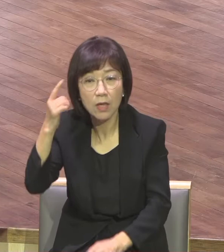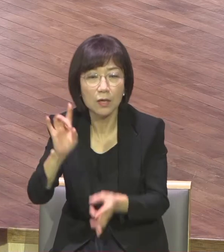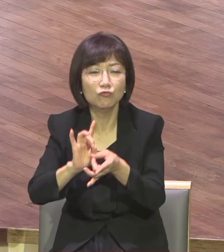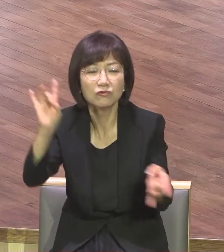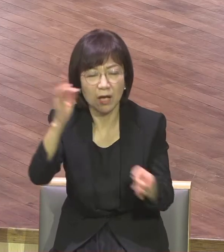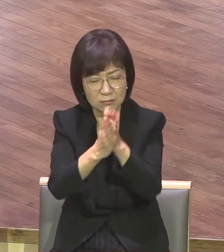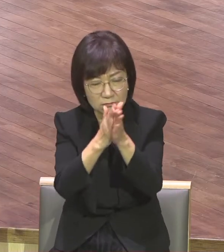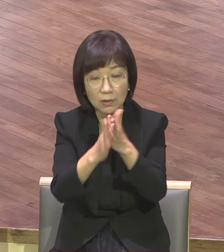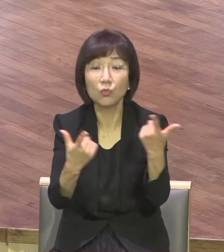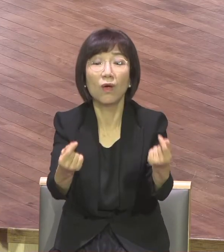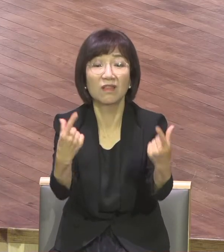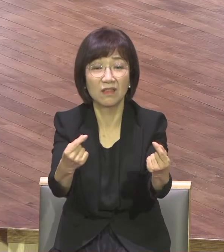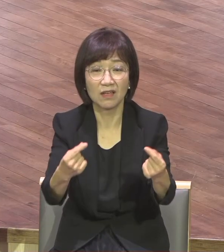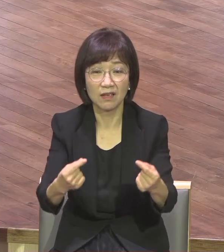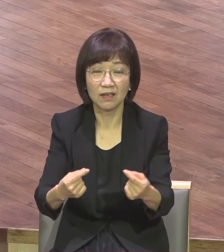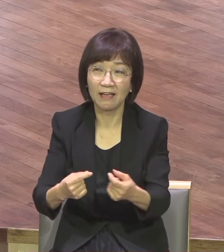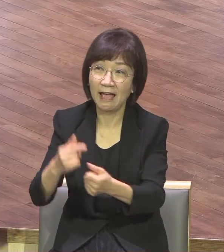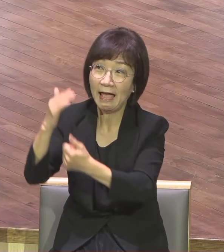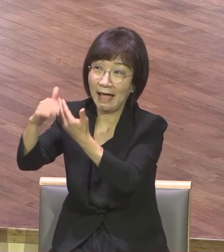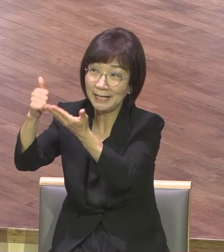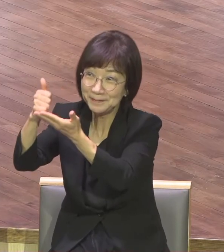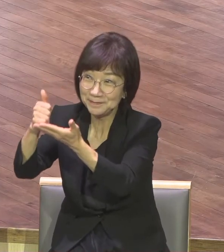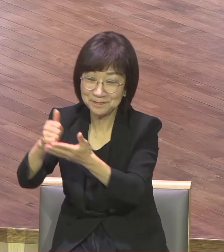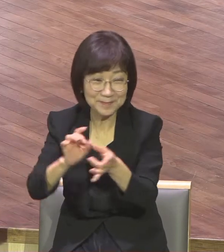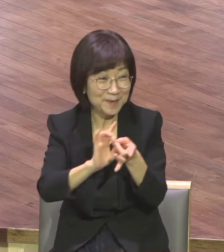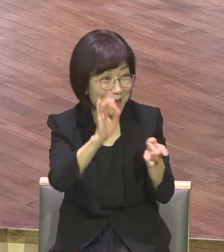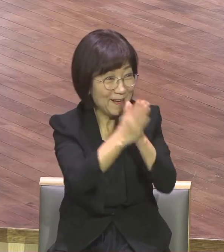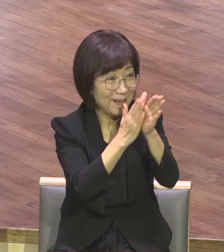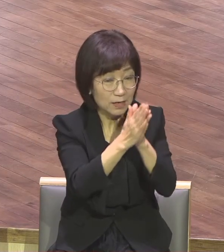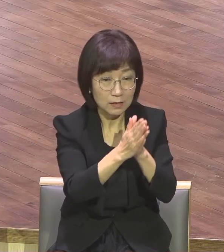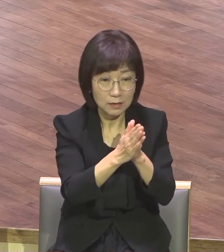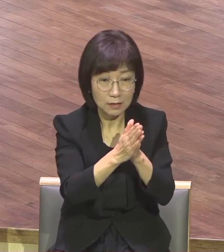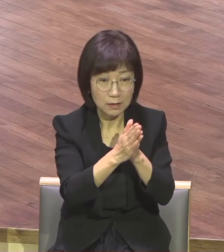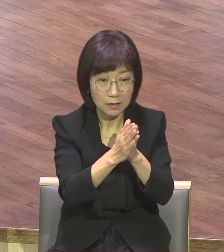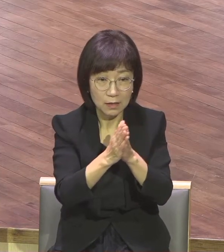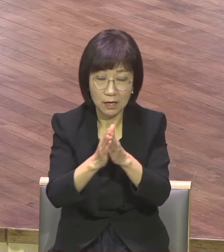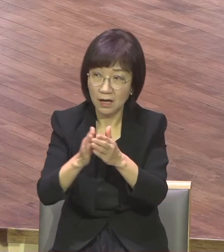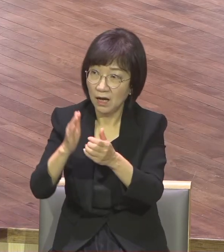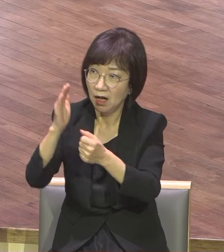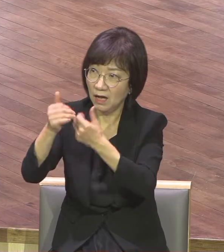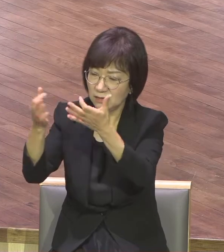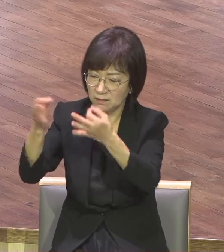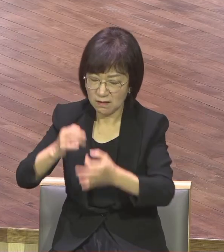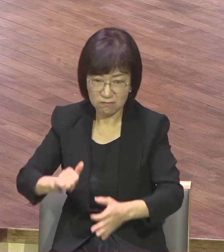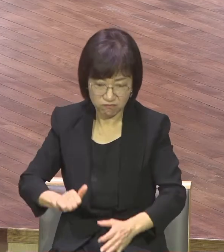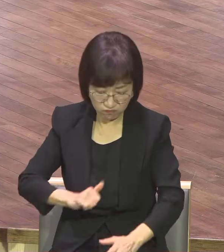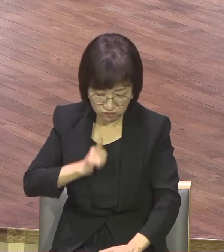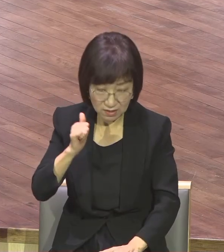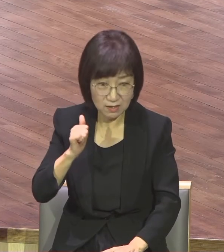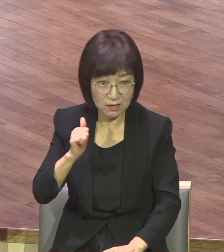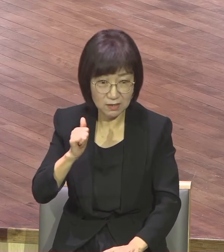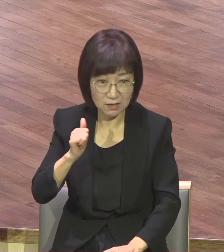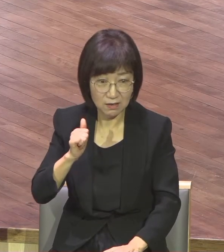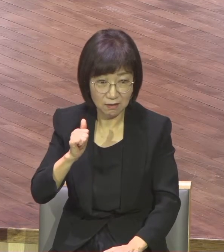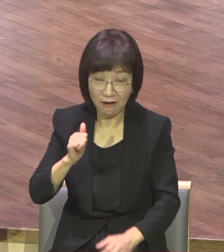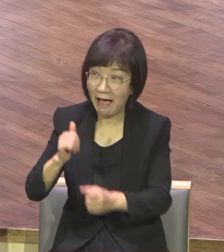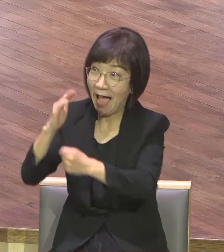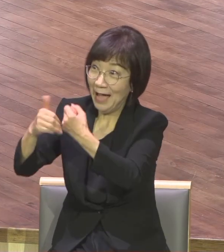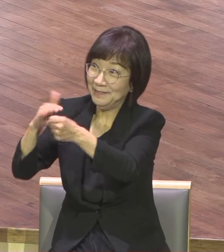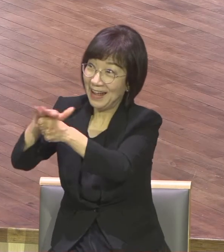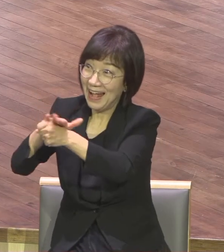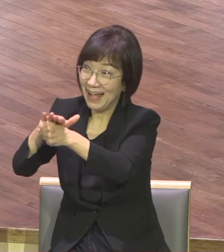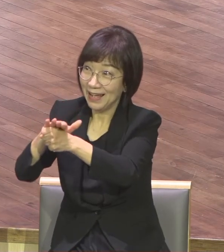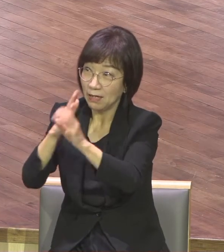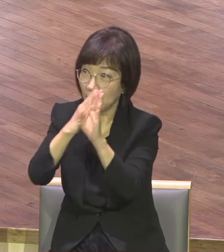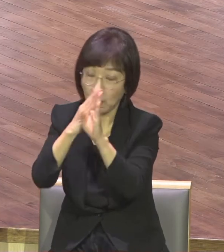숭배예요. 다른 게 아니에요. 우상 숭배는요 두 마음 품는 게 하나님도 사랑하고 세상도 사랑하고 우상